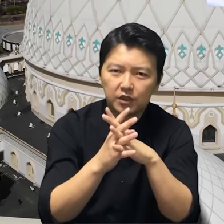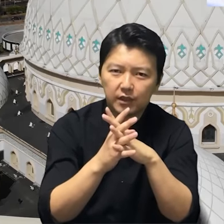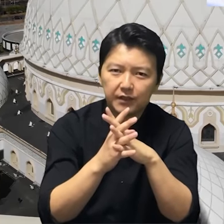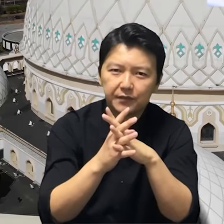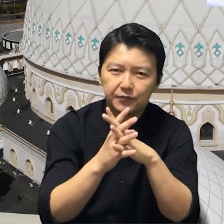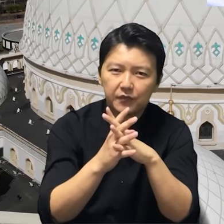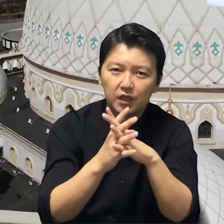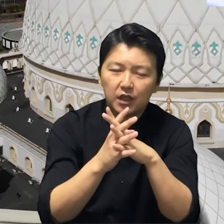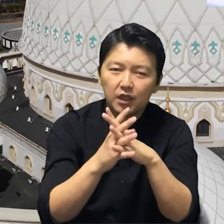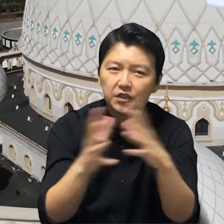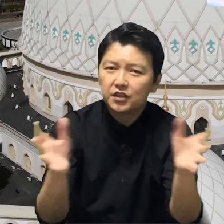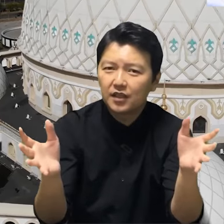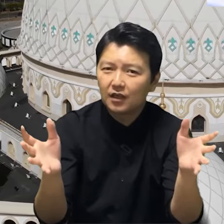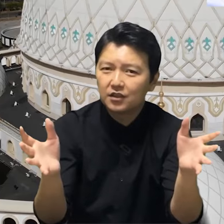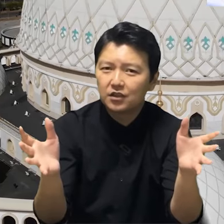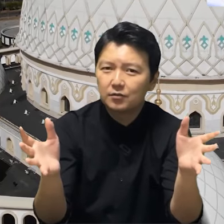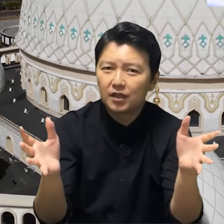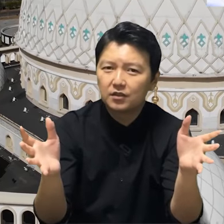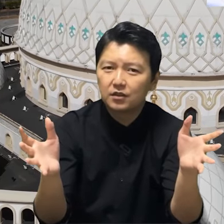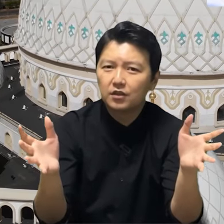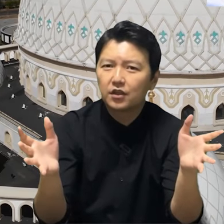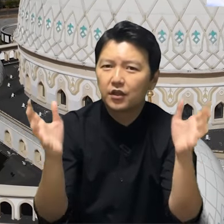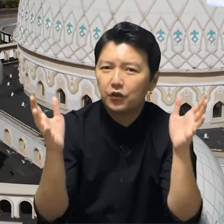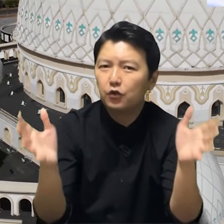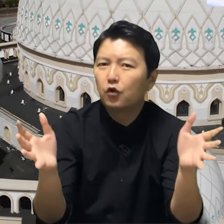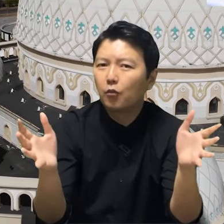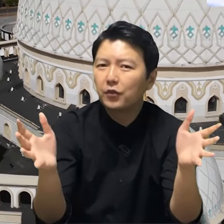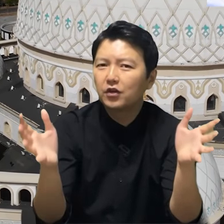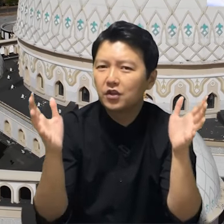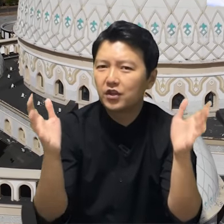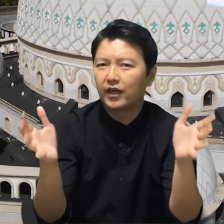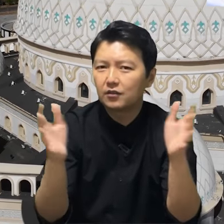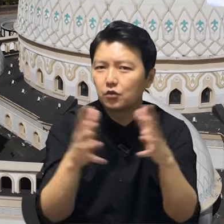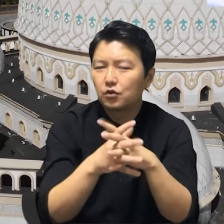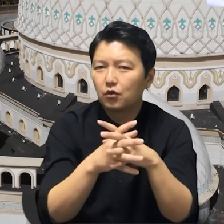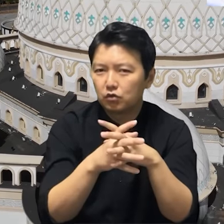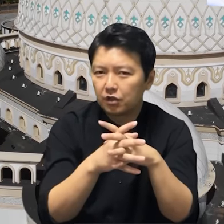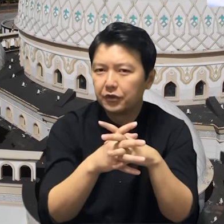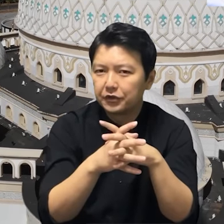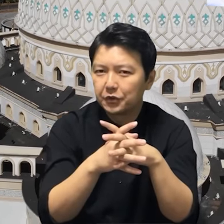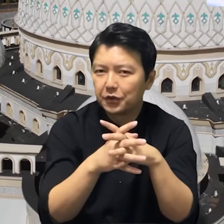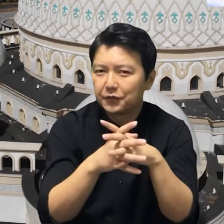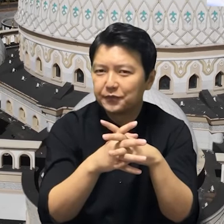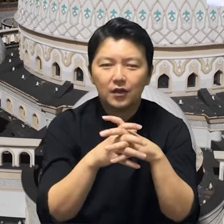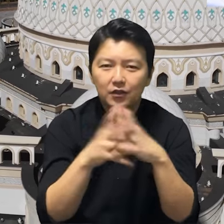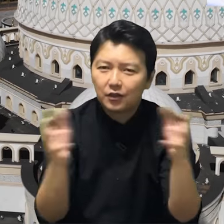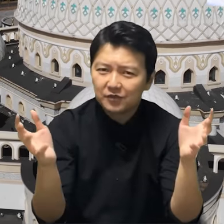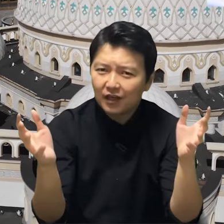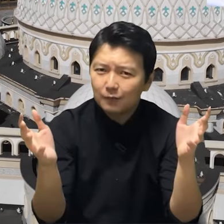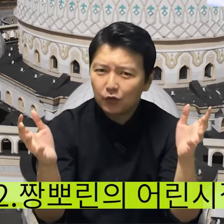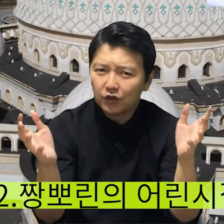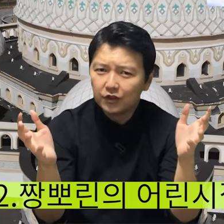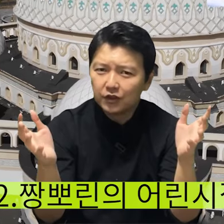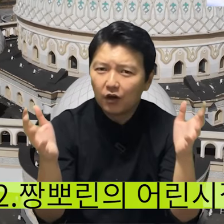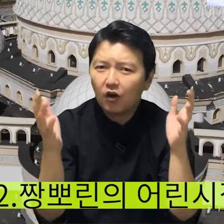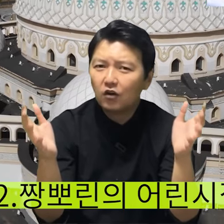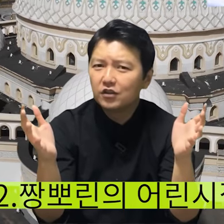태어납니다. 그의 짱씨 집안은 이렇게 7명이 대가족으로 구성되어 있죠. 그럼 짱보린이 어린